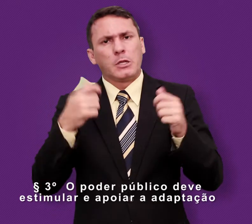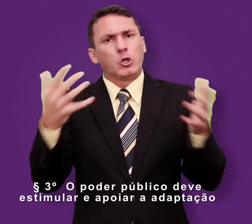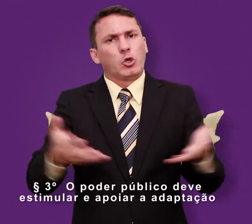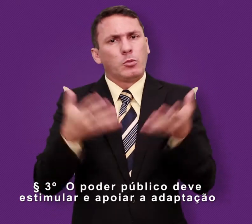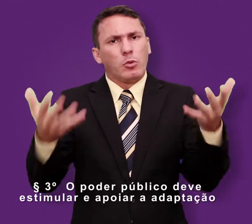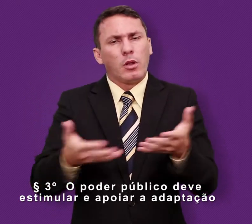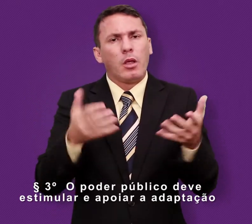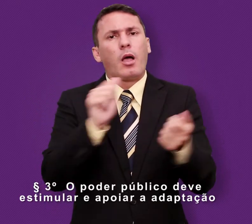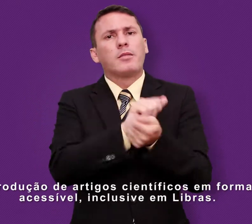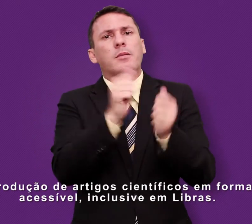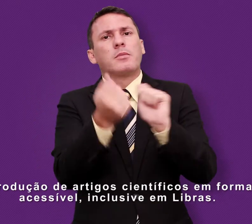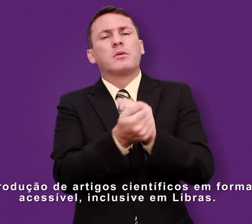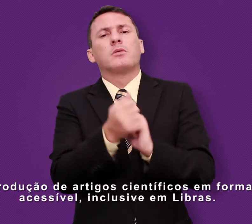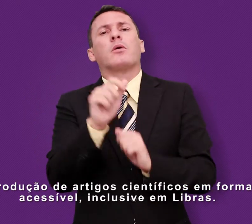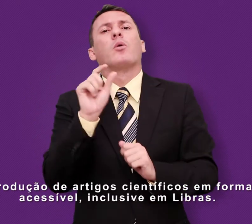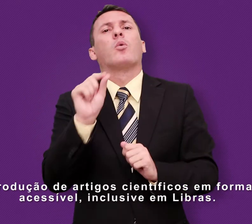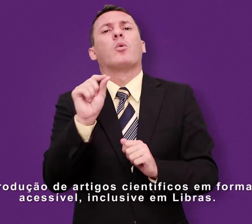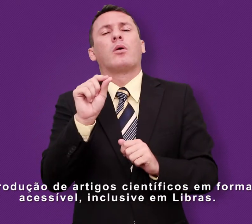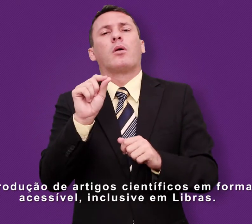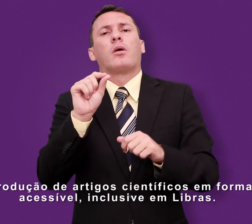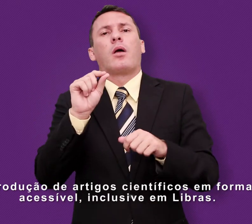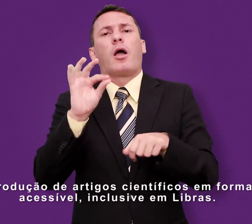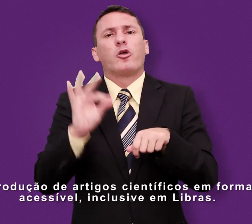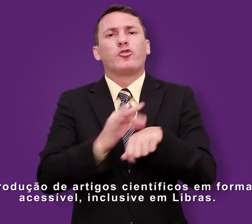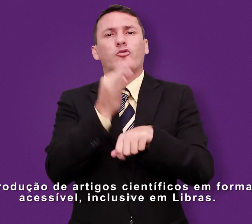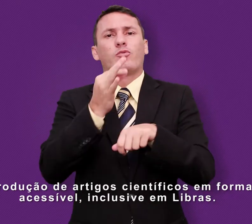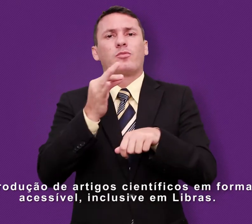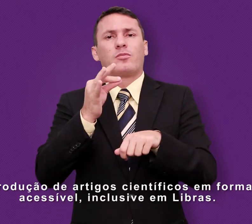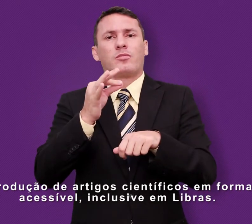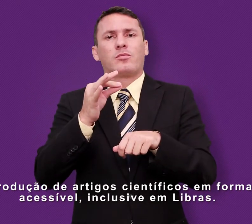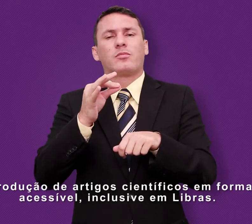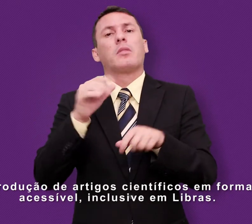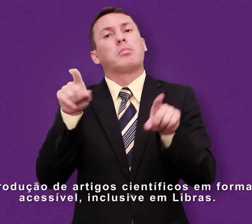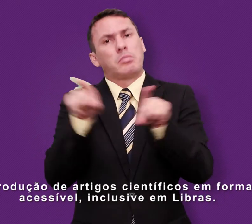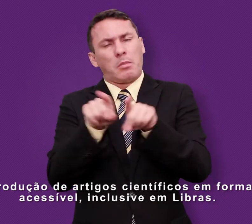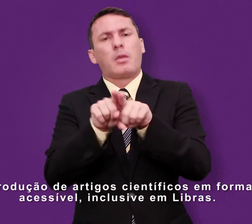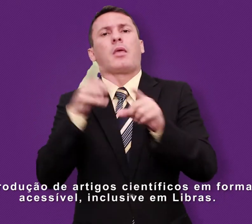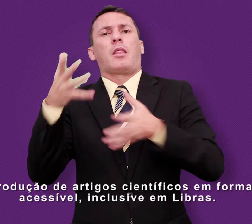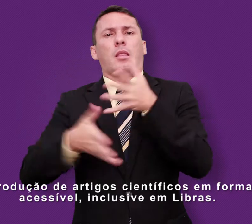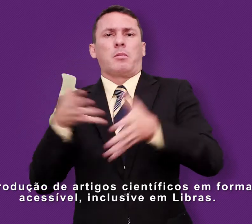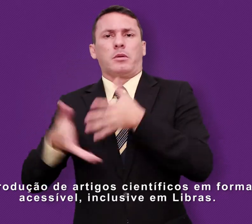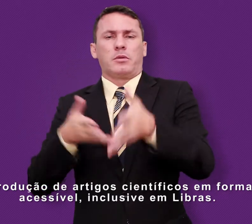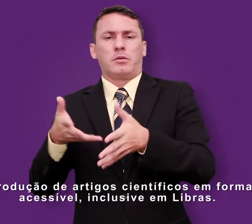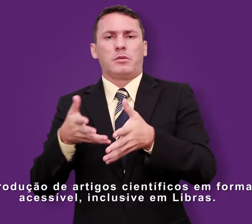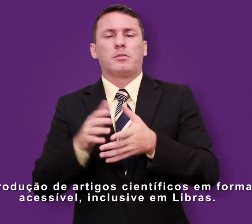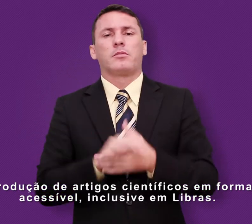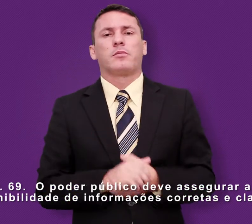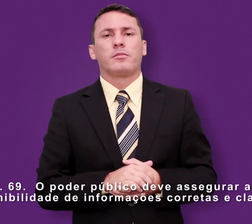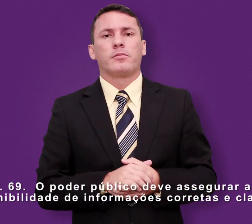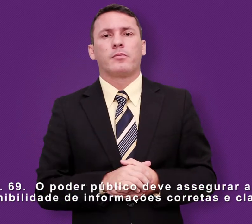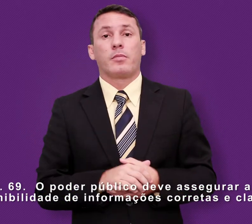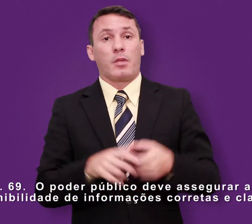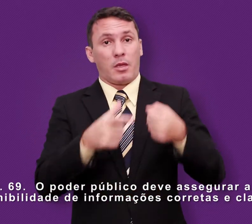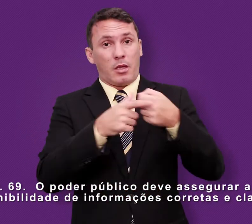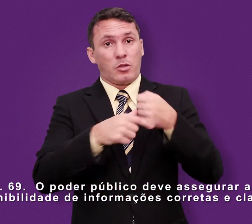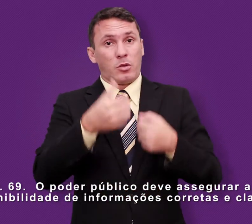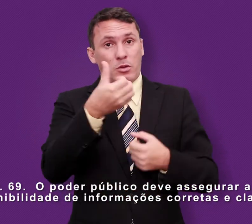a adaptação e a produção de artigos científicos em formato acessível, inclusive em Libras. Artigo 69.